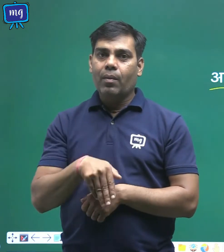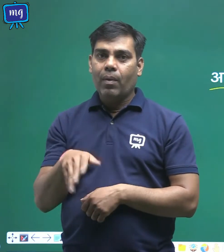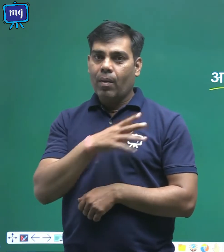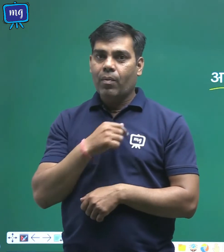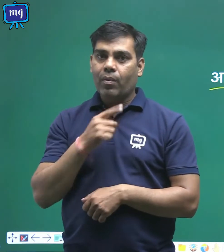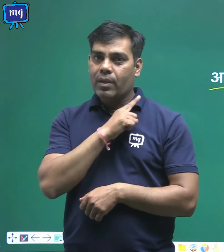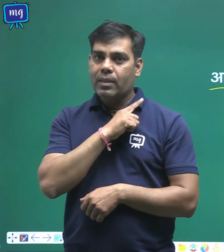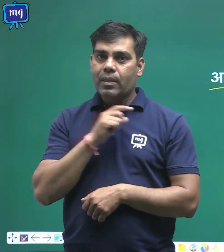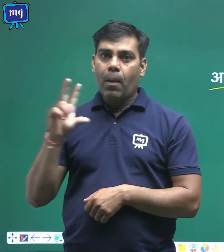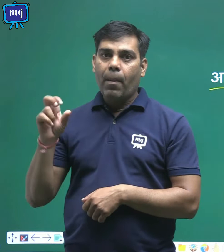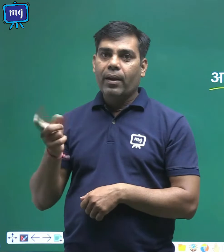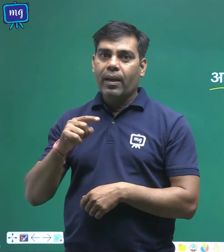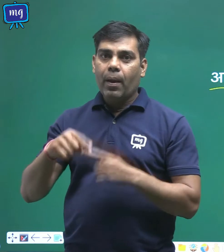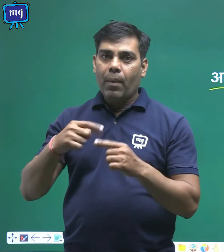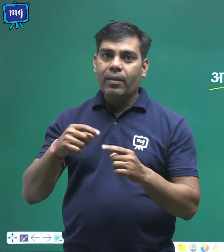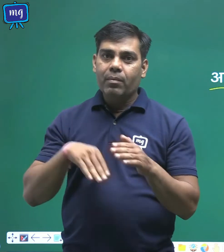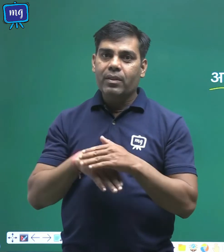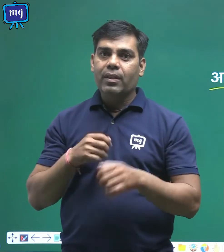से